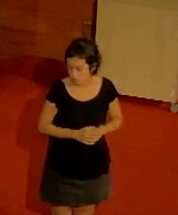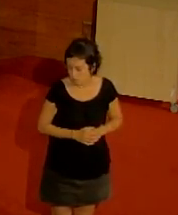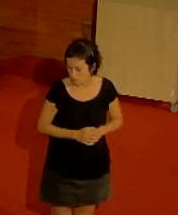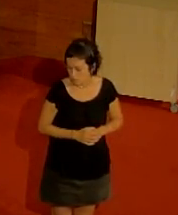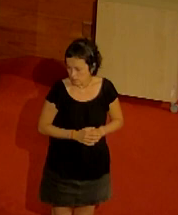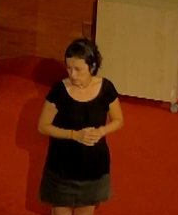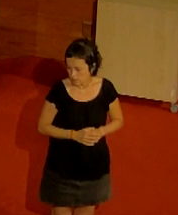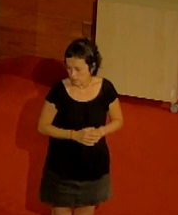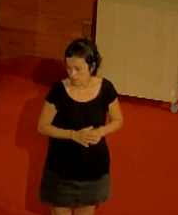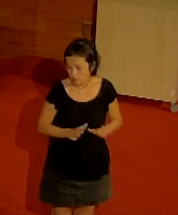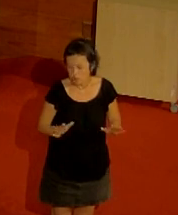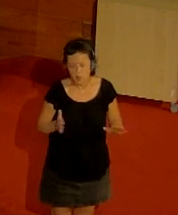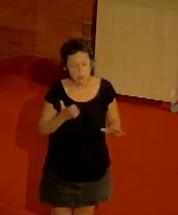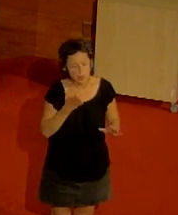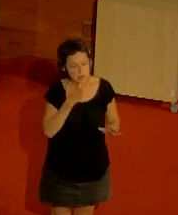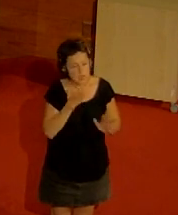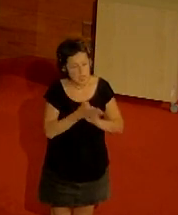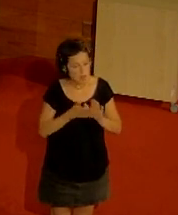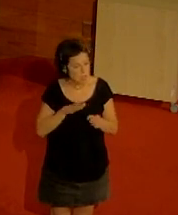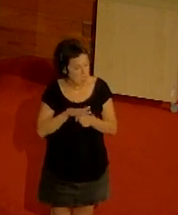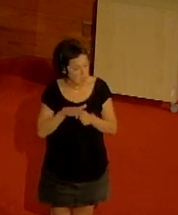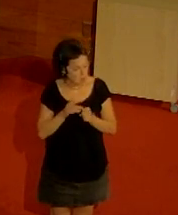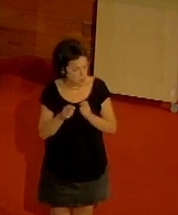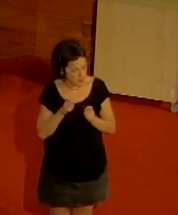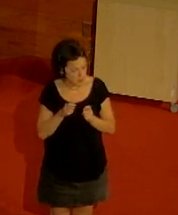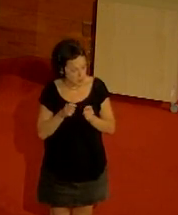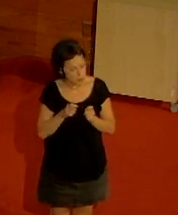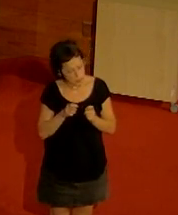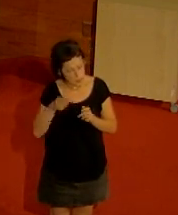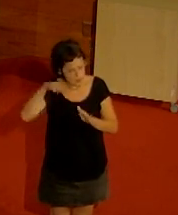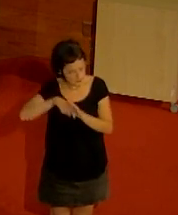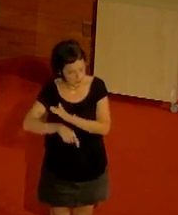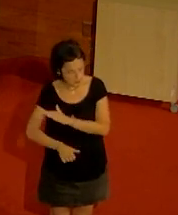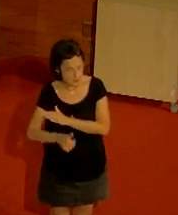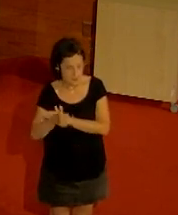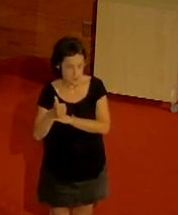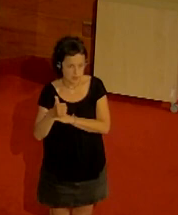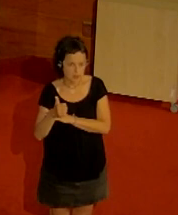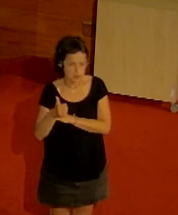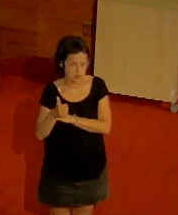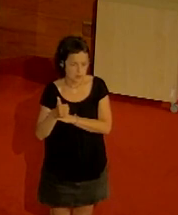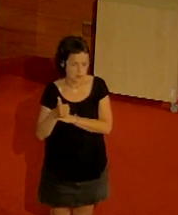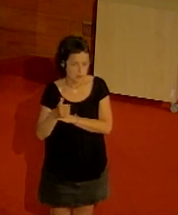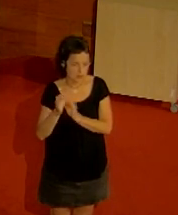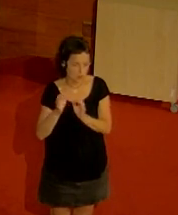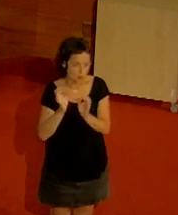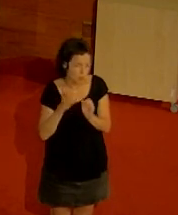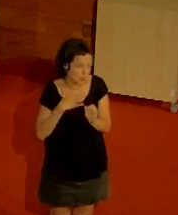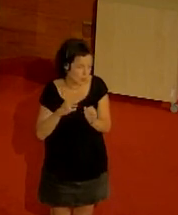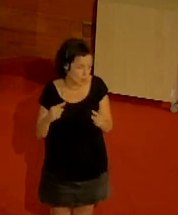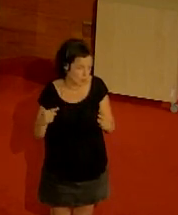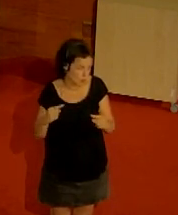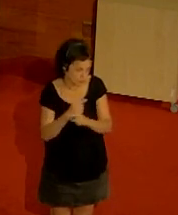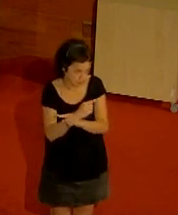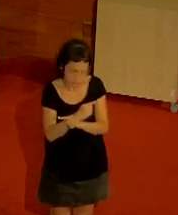Pero a nivel periodístico, por ejemplo, va más allá, ¿no? Y va ya no... va incluso a la yuxtaposición. Es decir, no sé